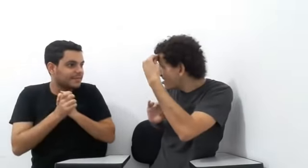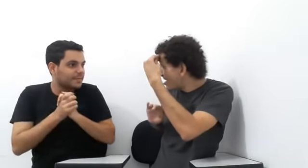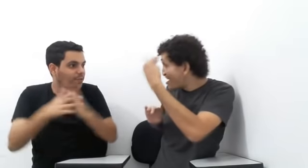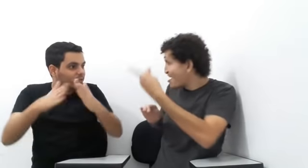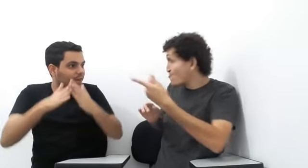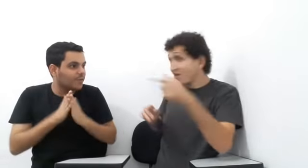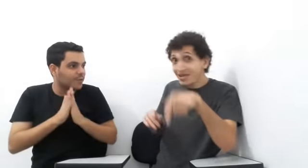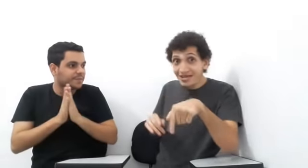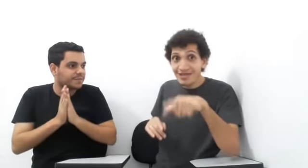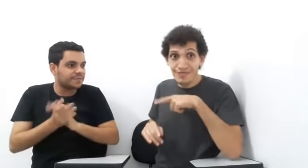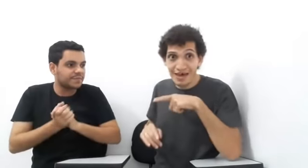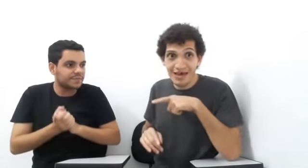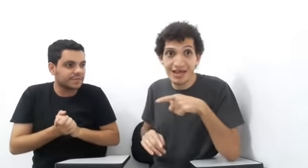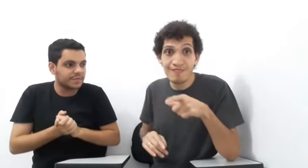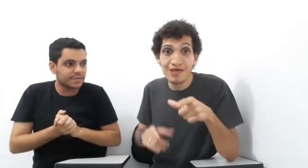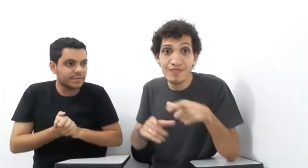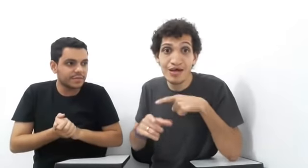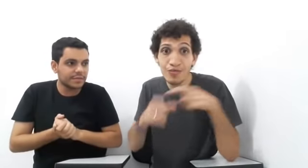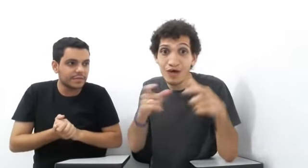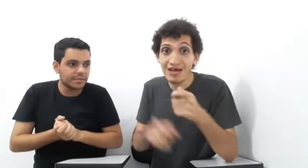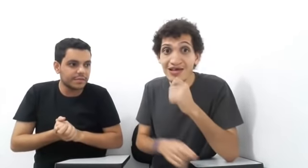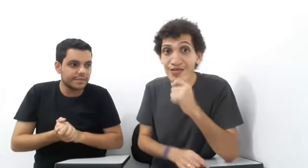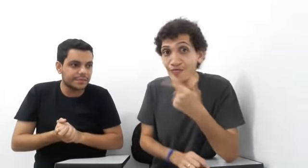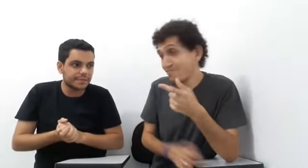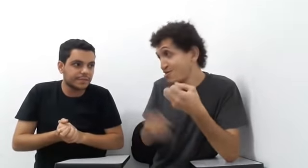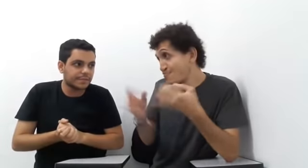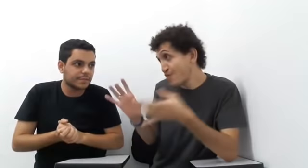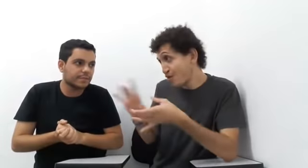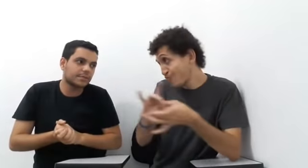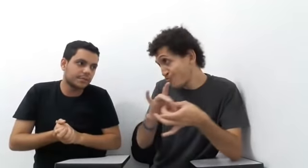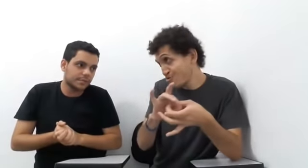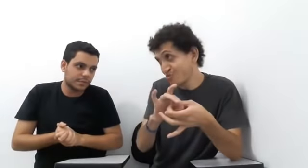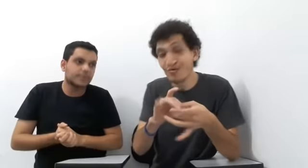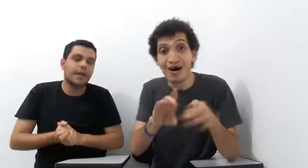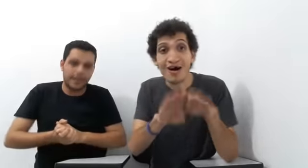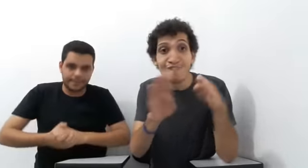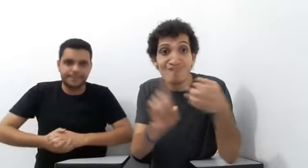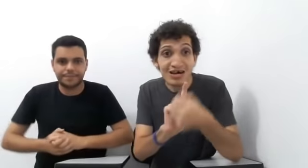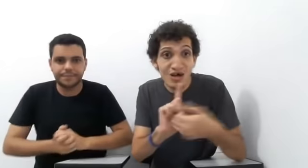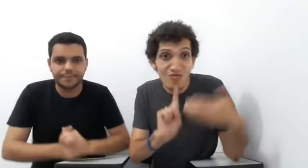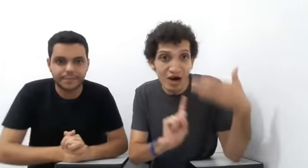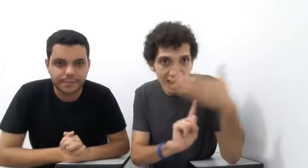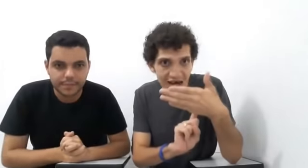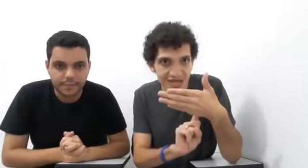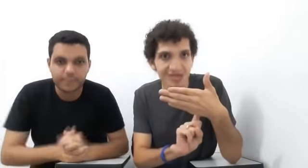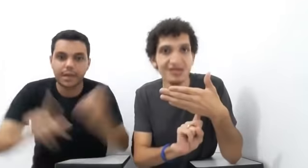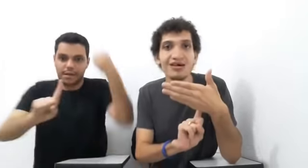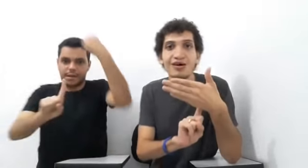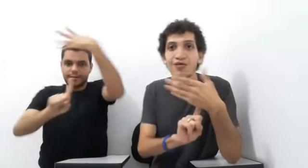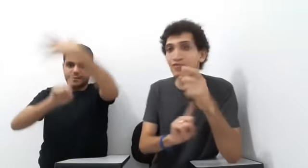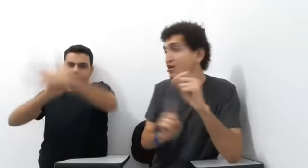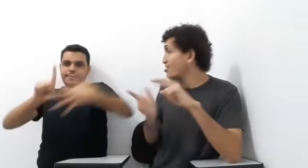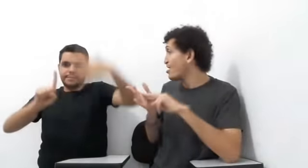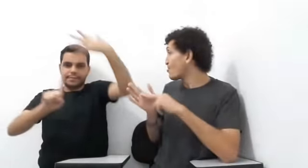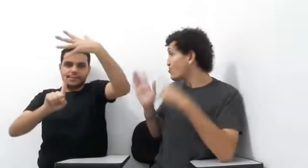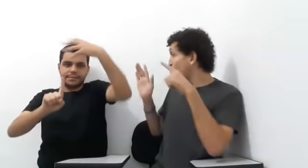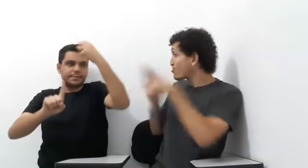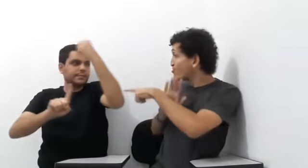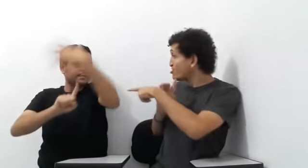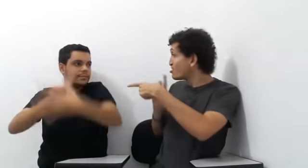Por favor. E tem lugar que não tem, deixa eu explicar o contexto. Tá. Banca do Pai, o que é? Não sei para você, o que